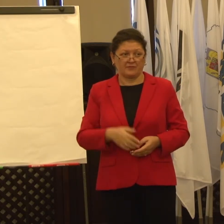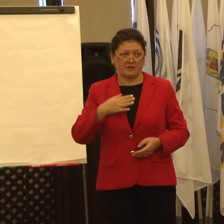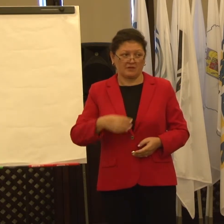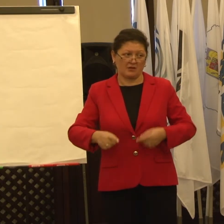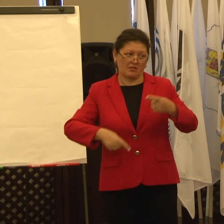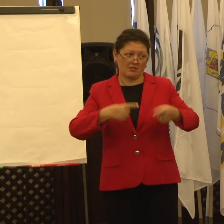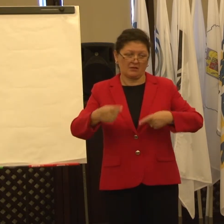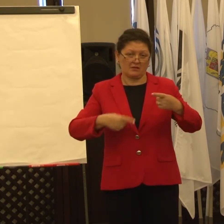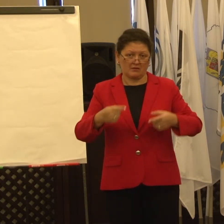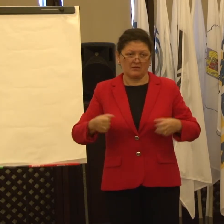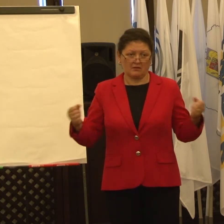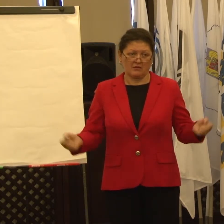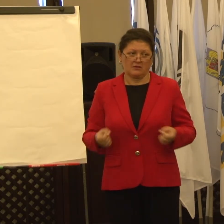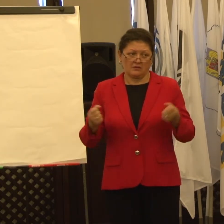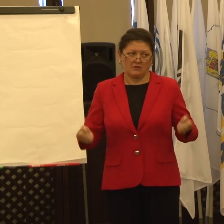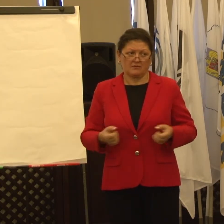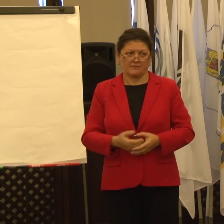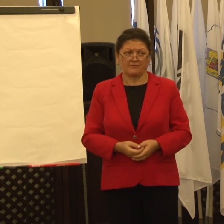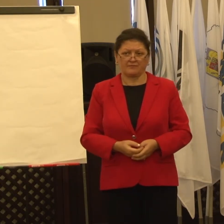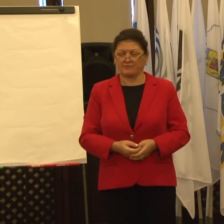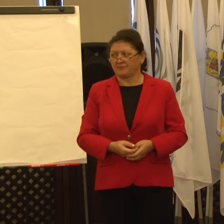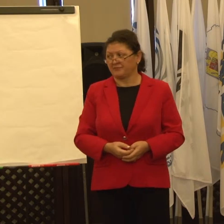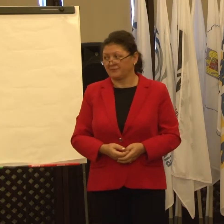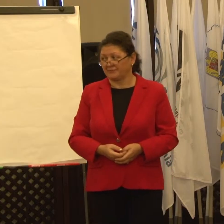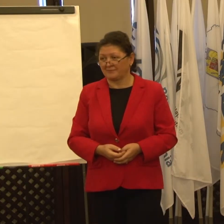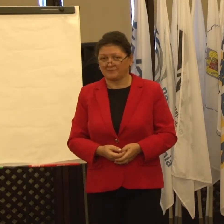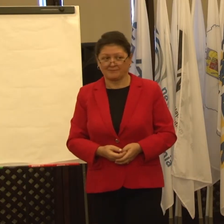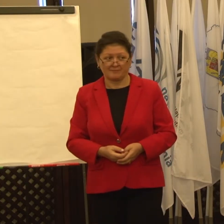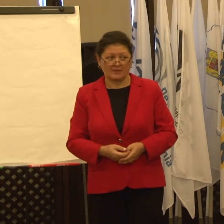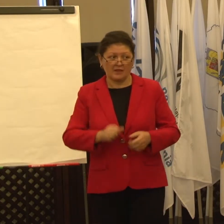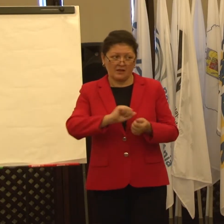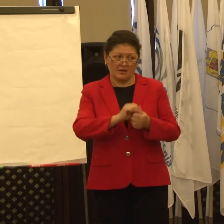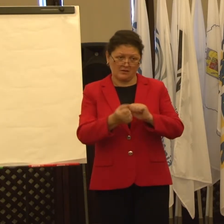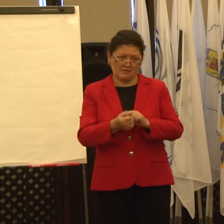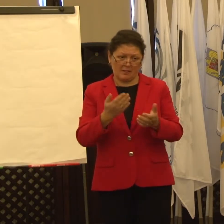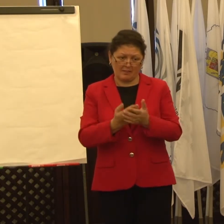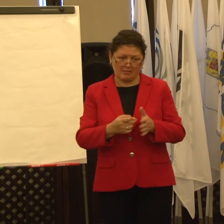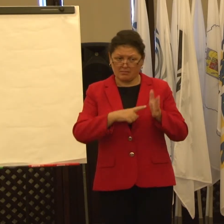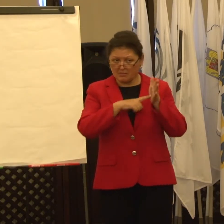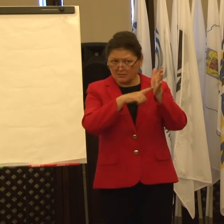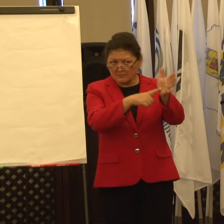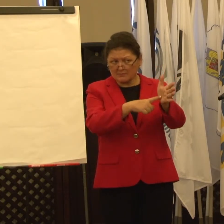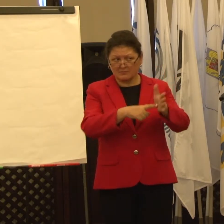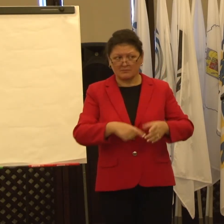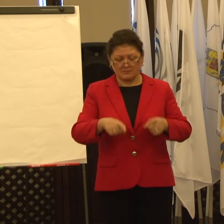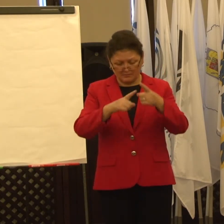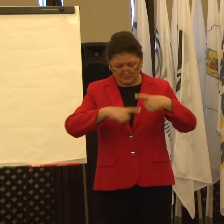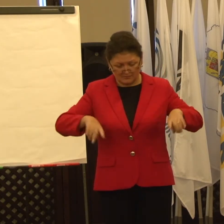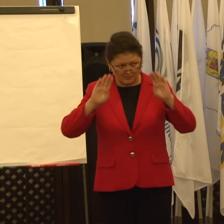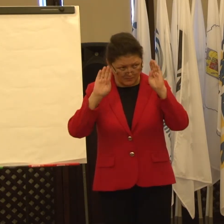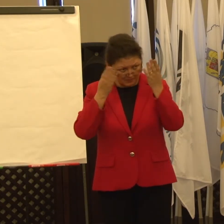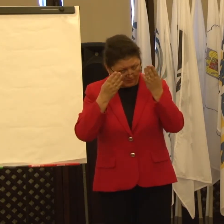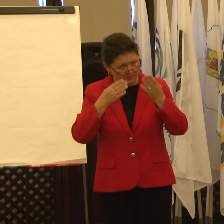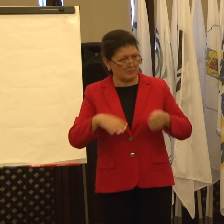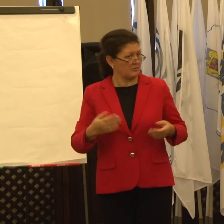continuăm aceste lucruri, această luptă pentru a arăta că putem ajunge și